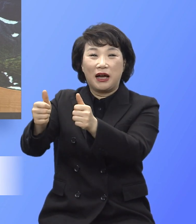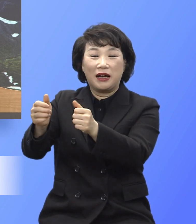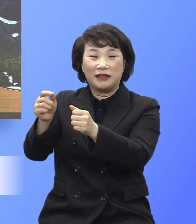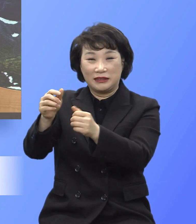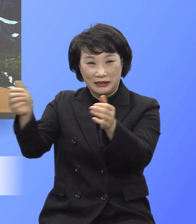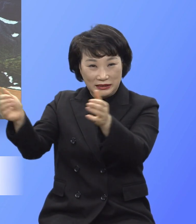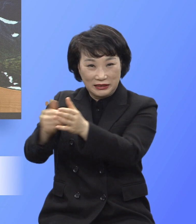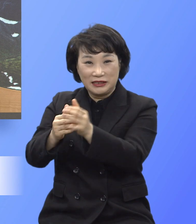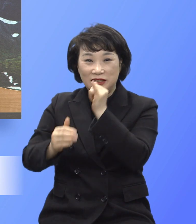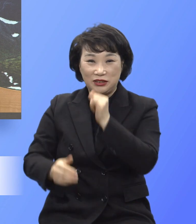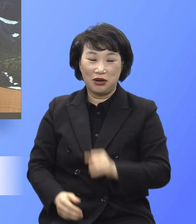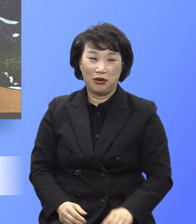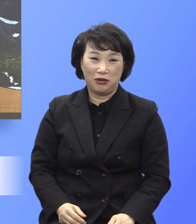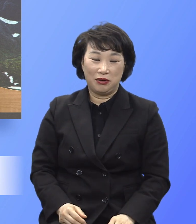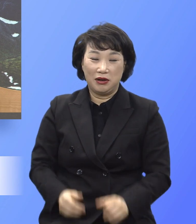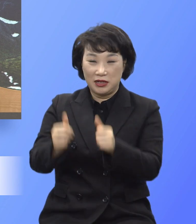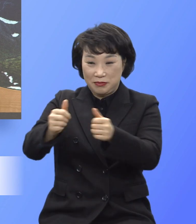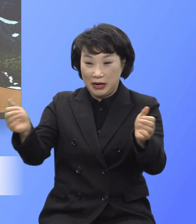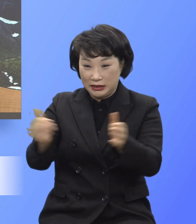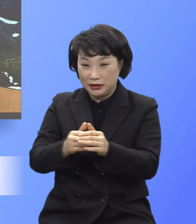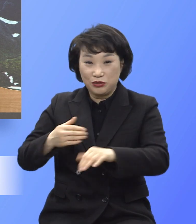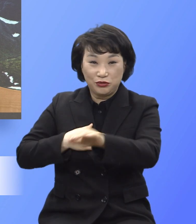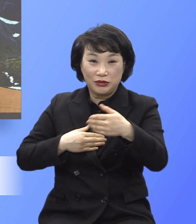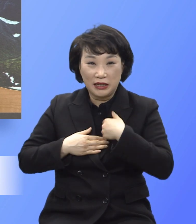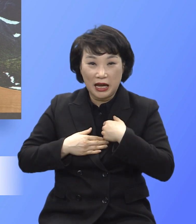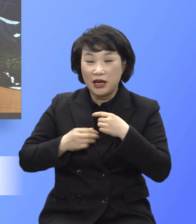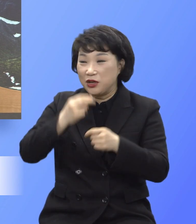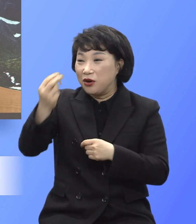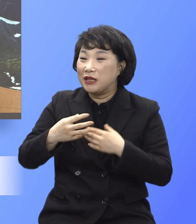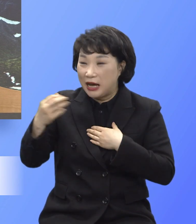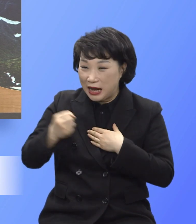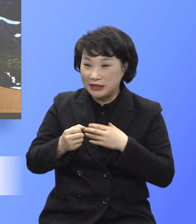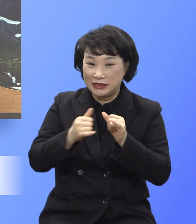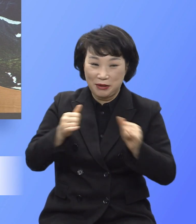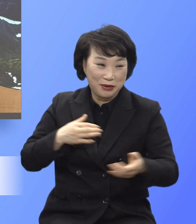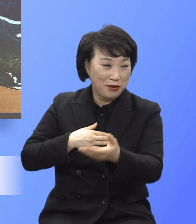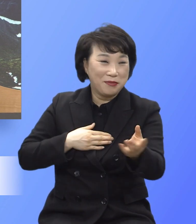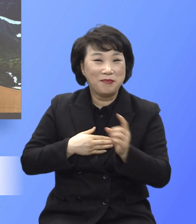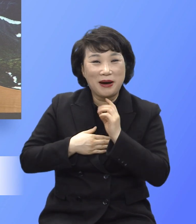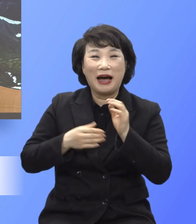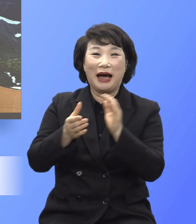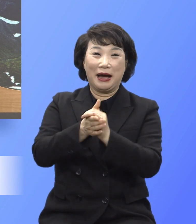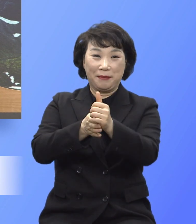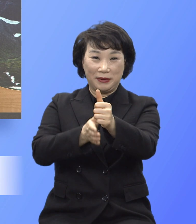때문입니다. 심판이 끝나 영생을 얻으신 분만 아멘 합시다.